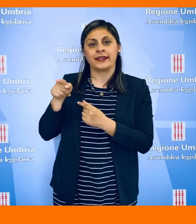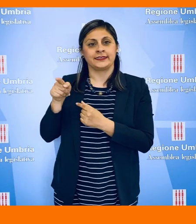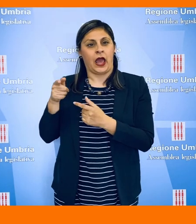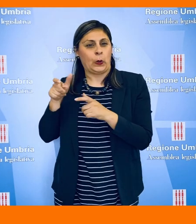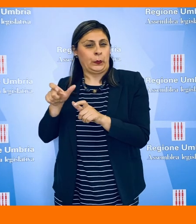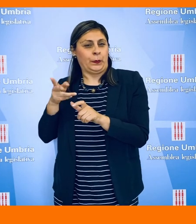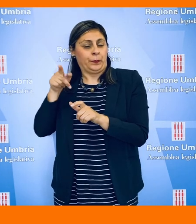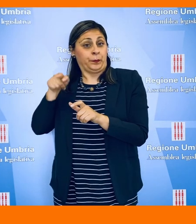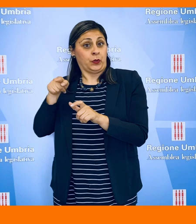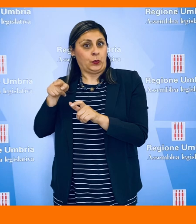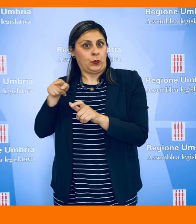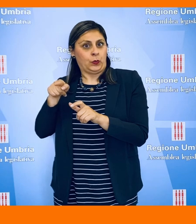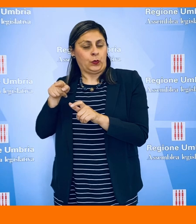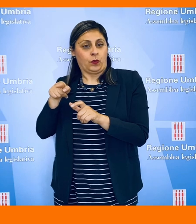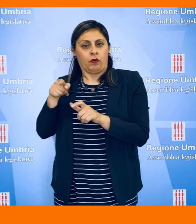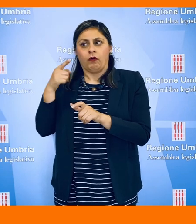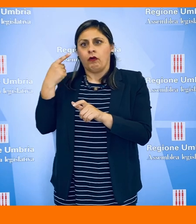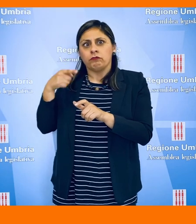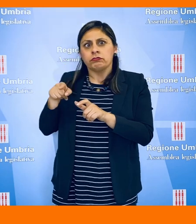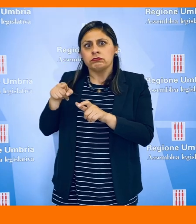dove soprattutto